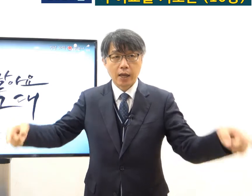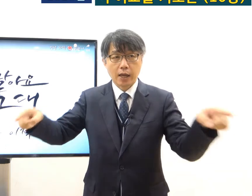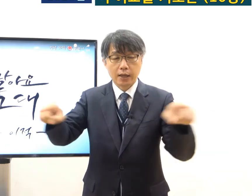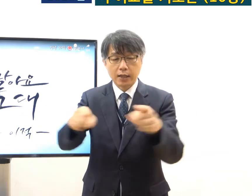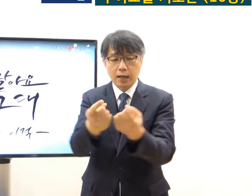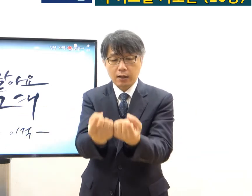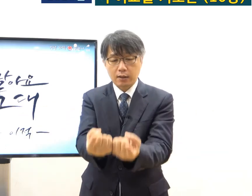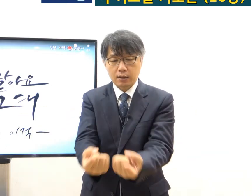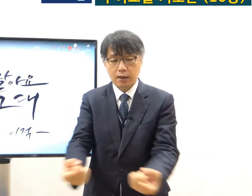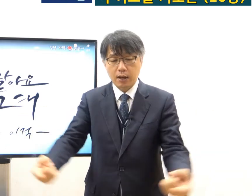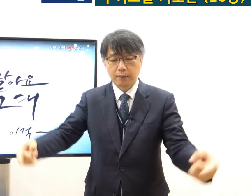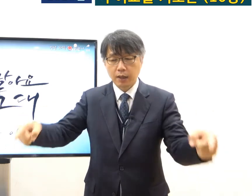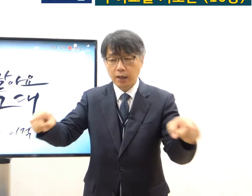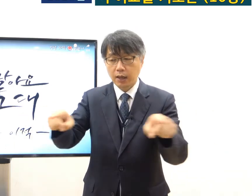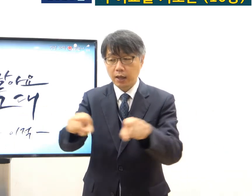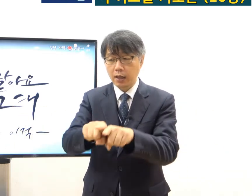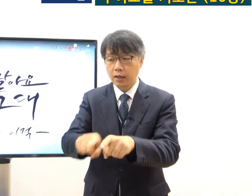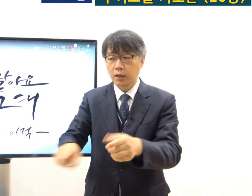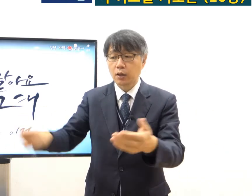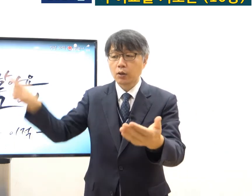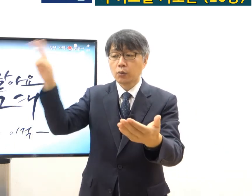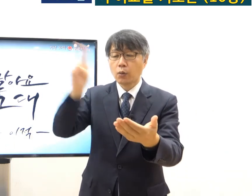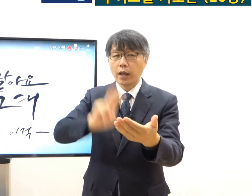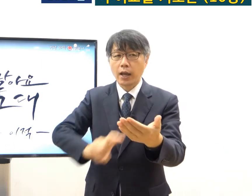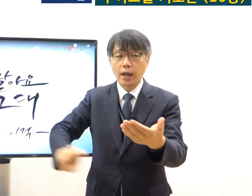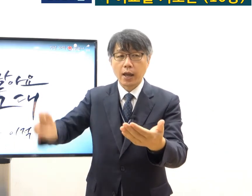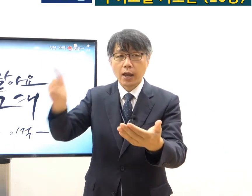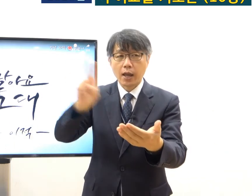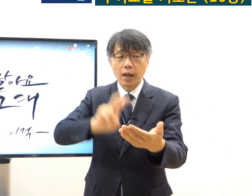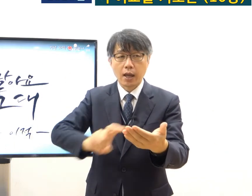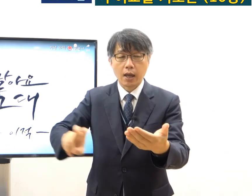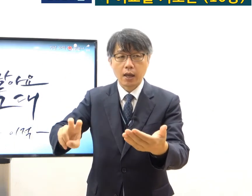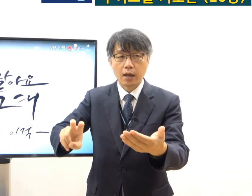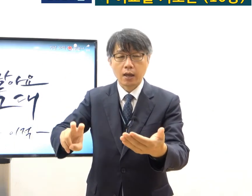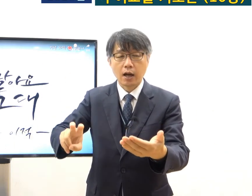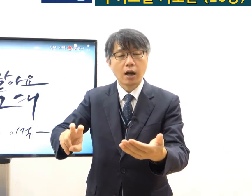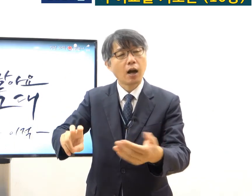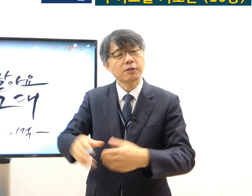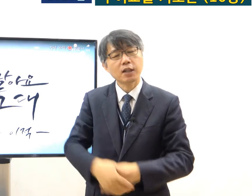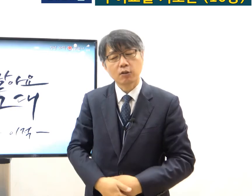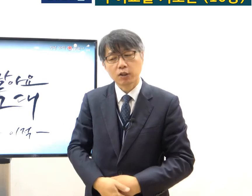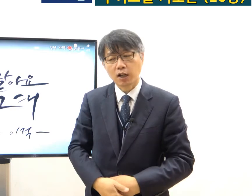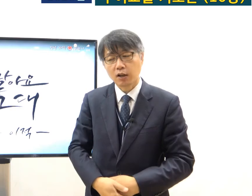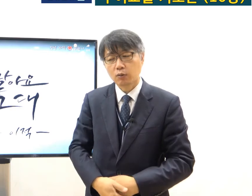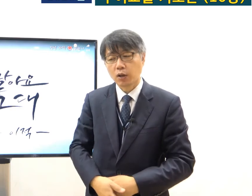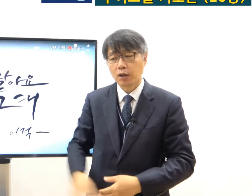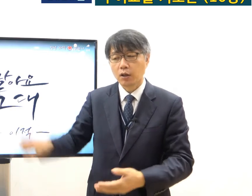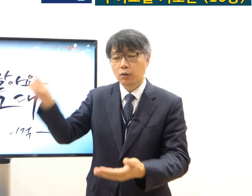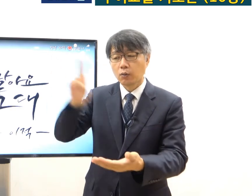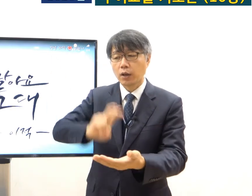함께 자 함께 노래 합시다를 어떻게 할까요?